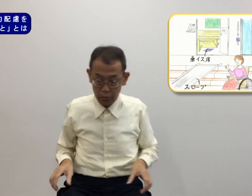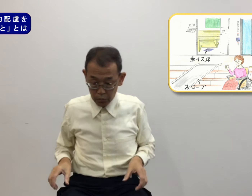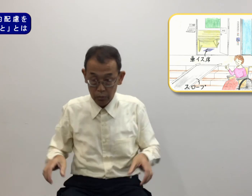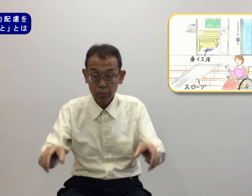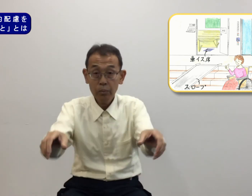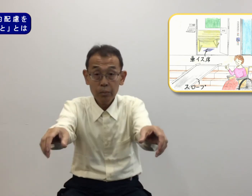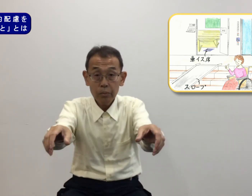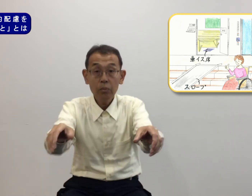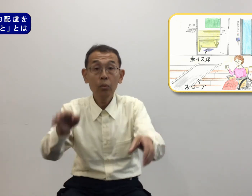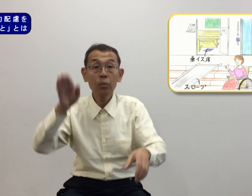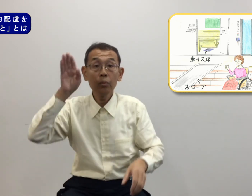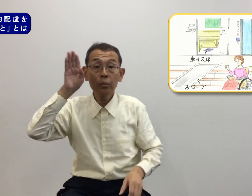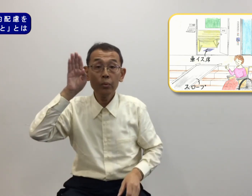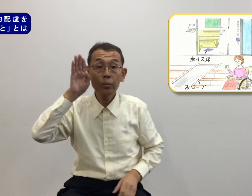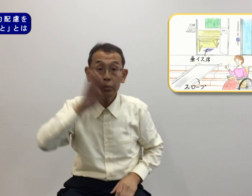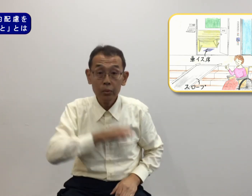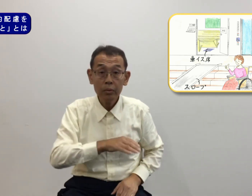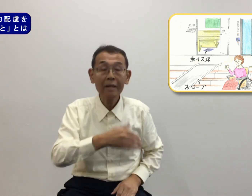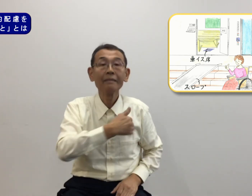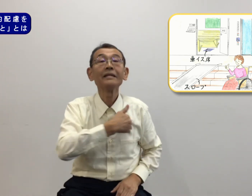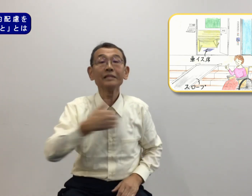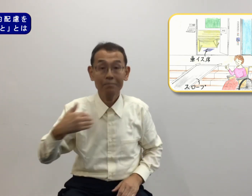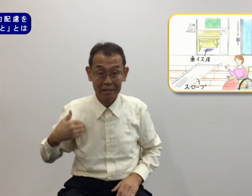車椅子が通りやすくなります